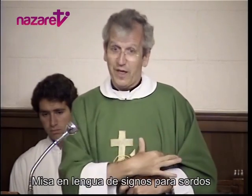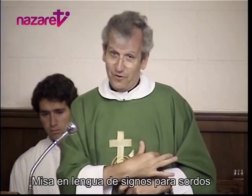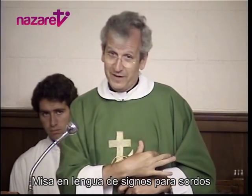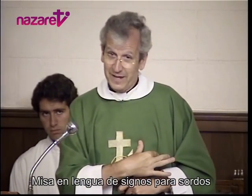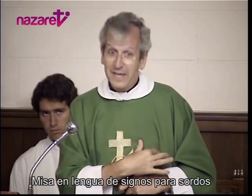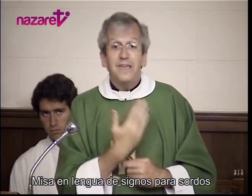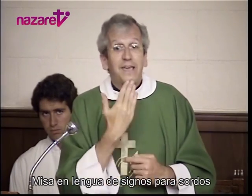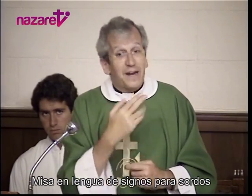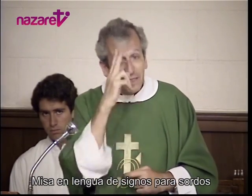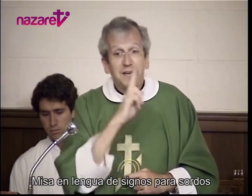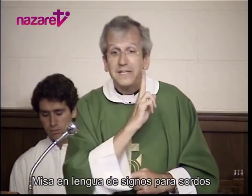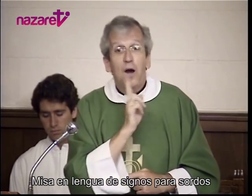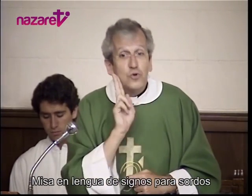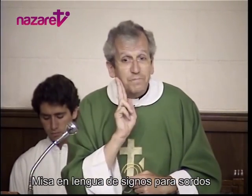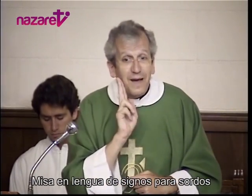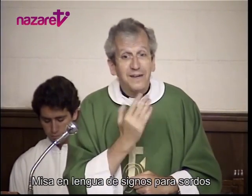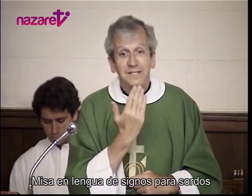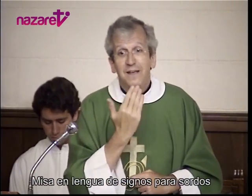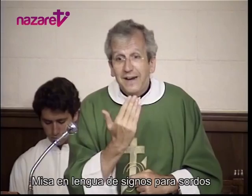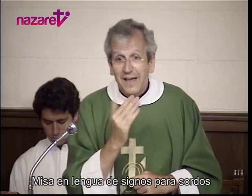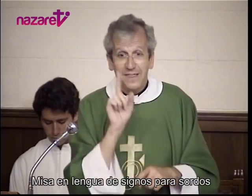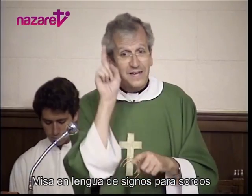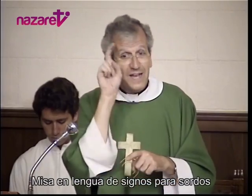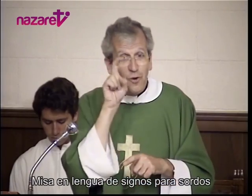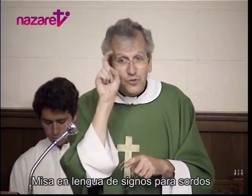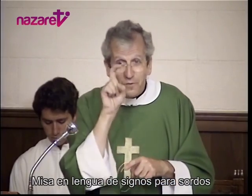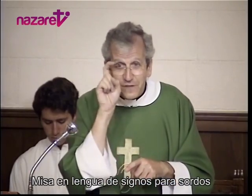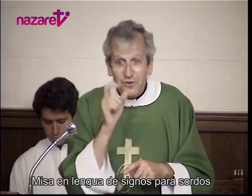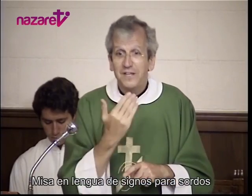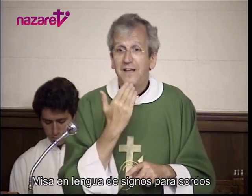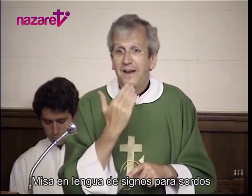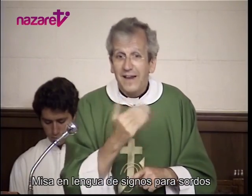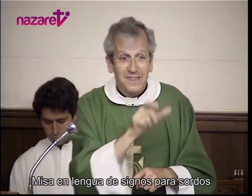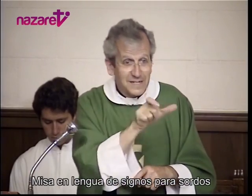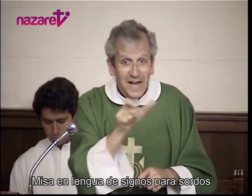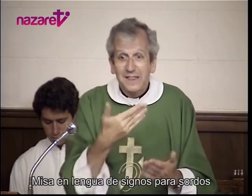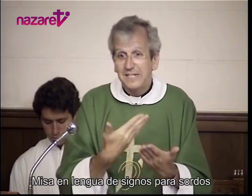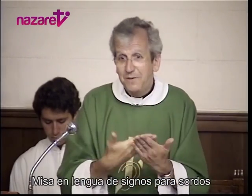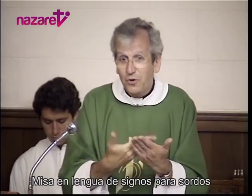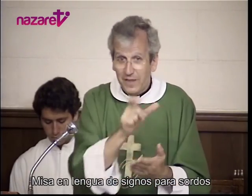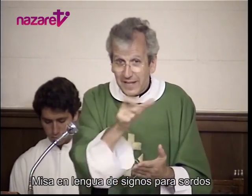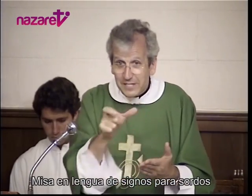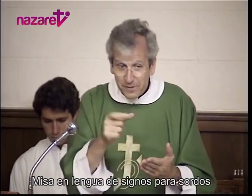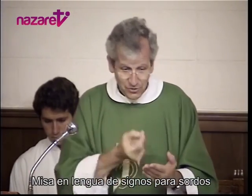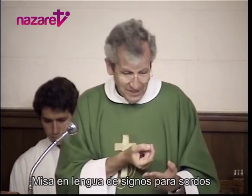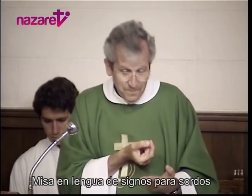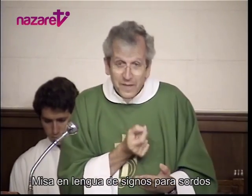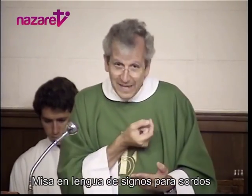corazón y que gracias a unos padres, gracias a unos profesores, gracias al testimonio de tantas personas, esa